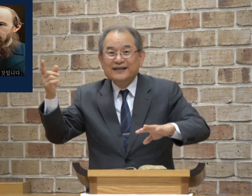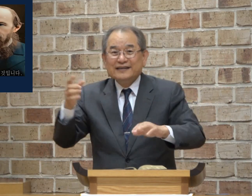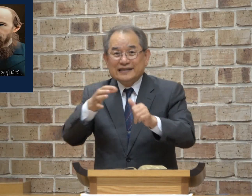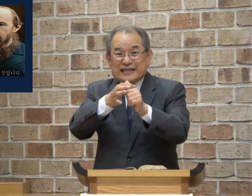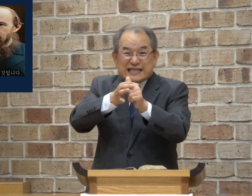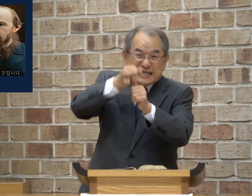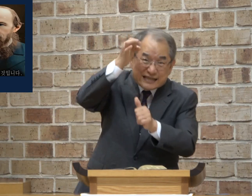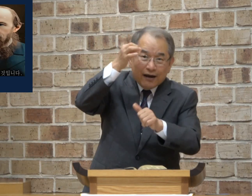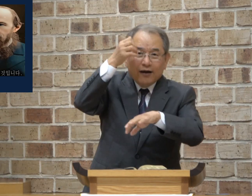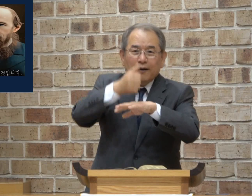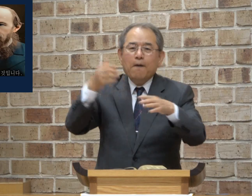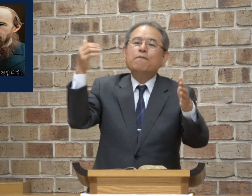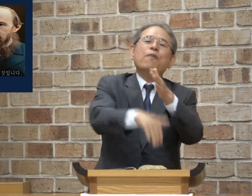사형까지 얘기했는데요.